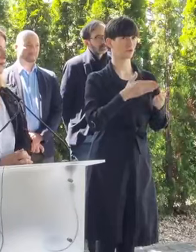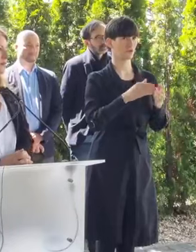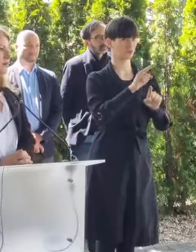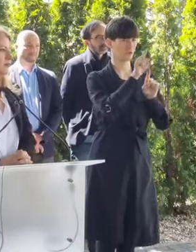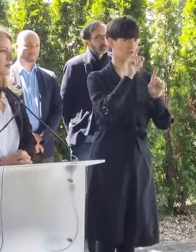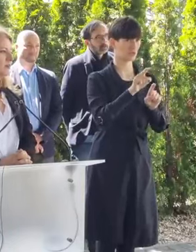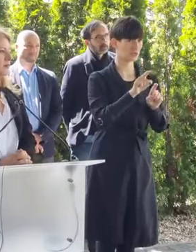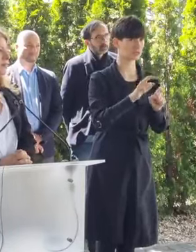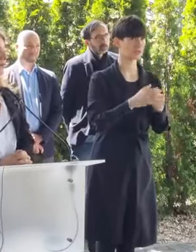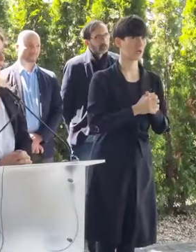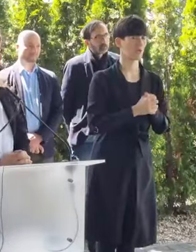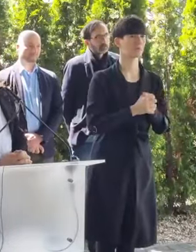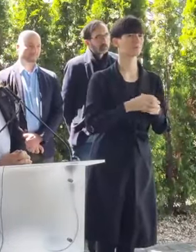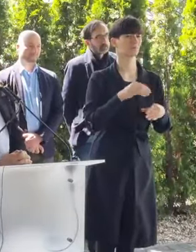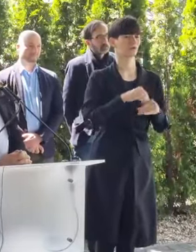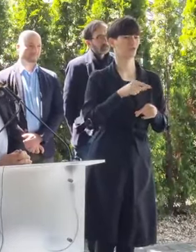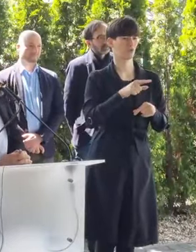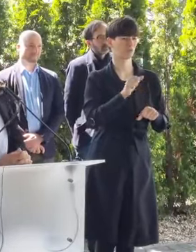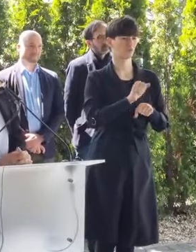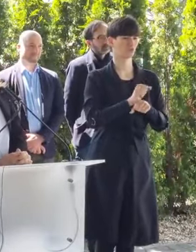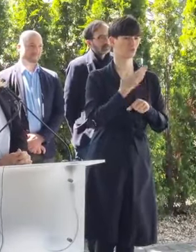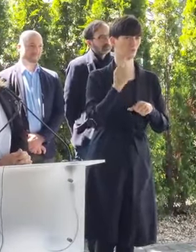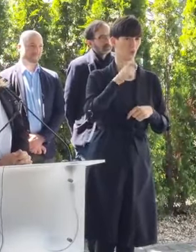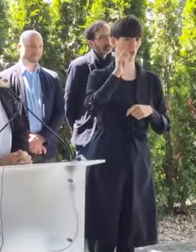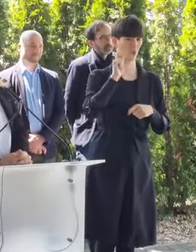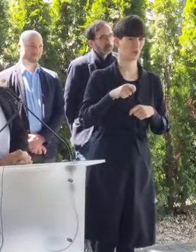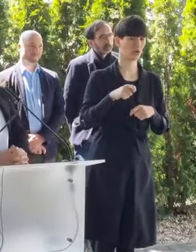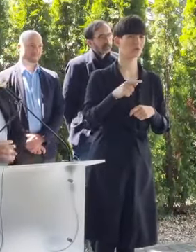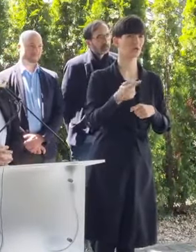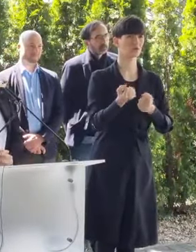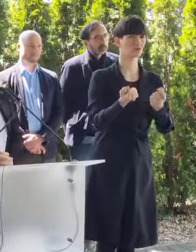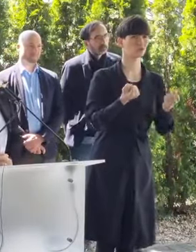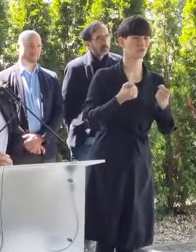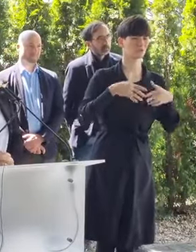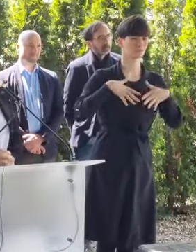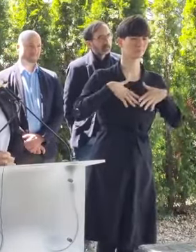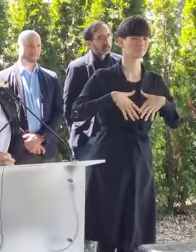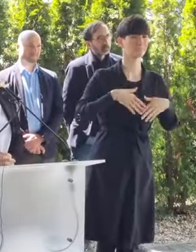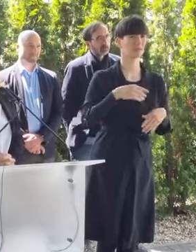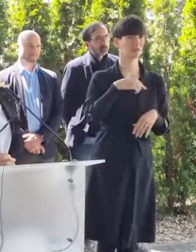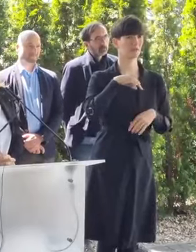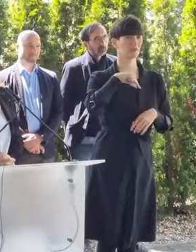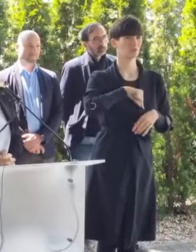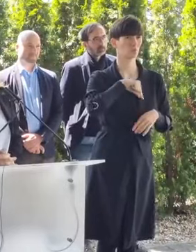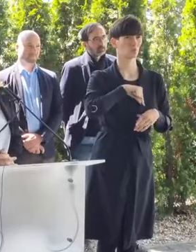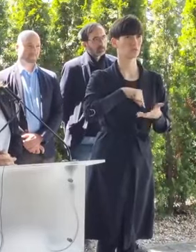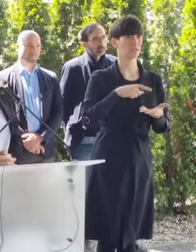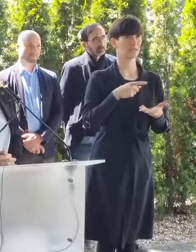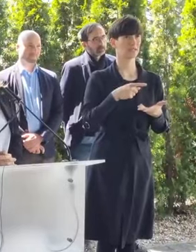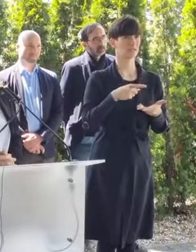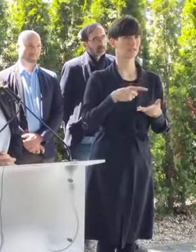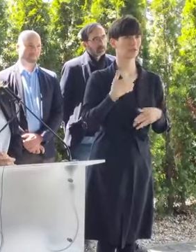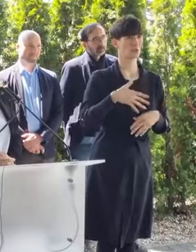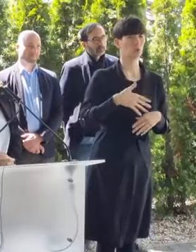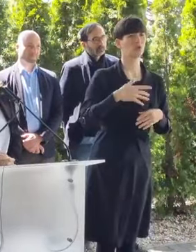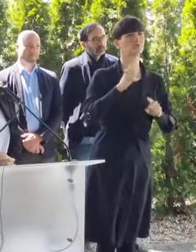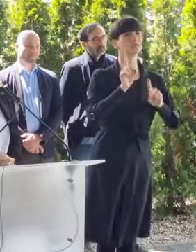si nesiete z Ukrajiny, je neprenosná, kopec ľudí sa tam nevie dostať, alebo vie dostať, ale asi